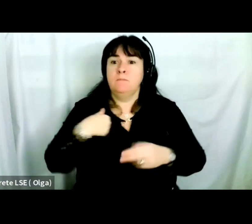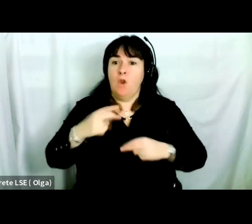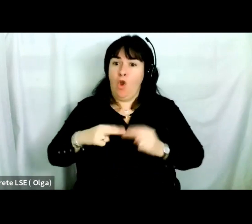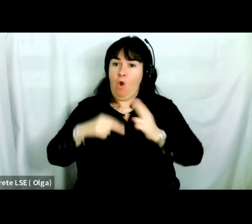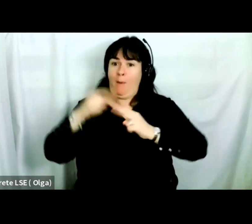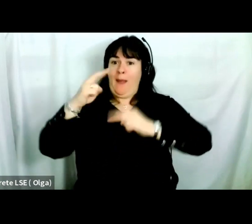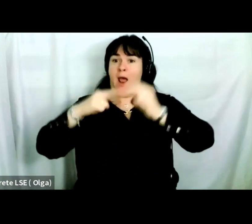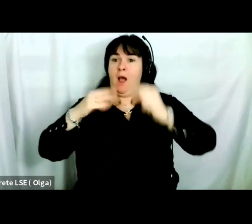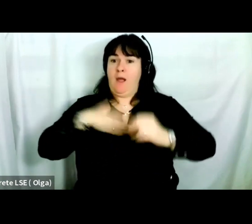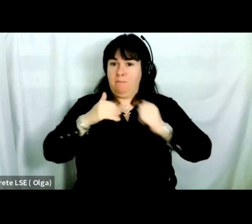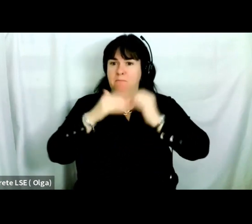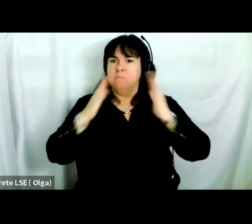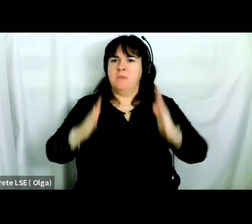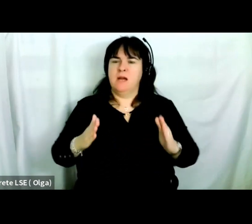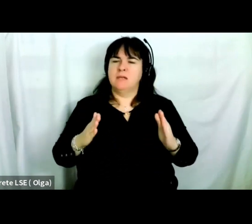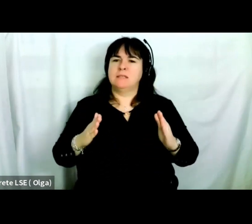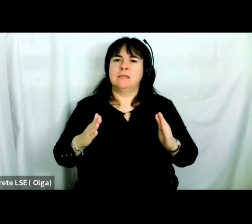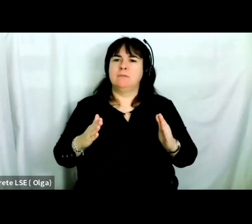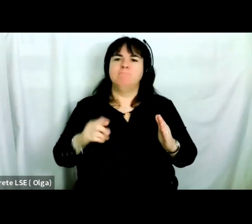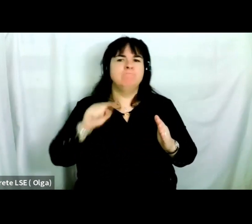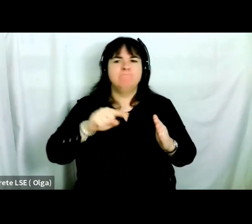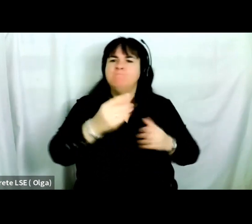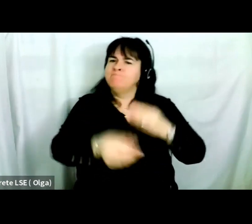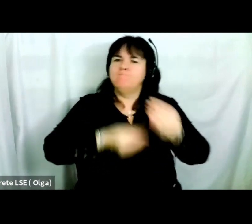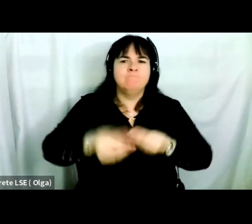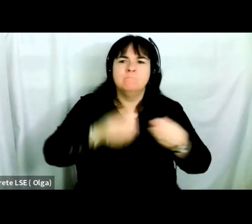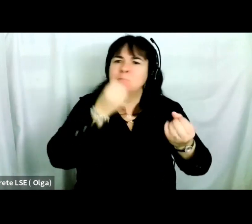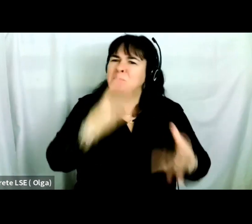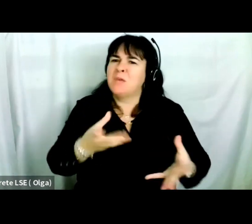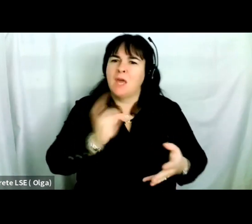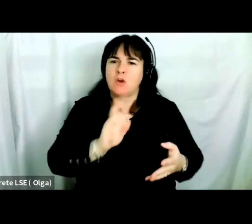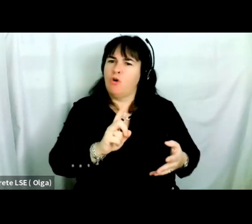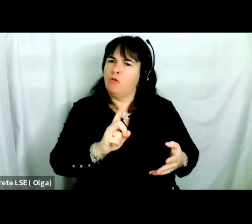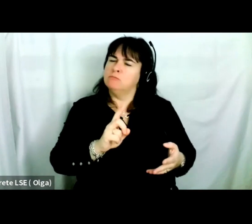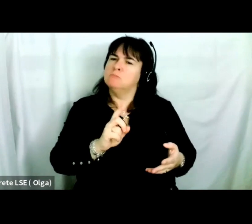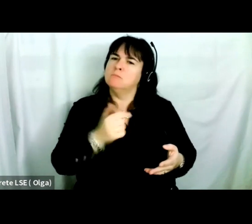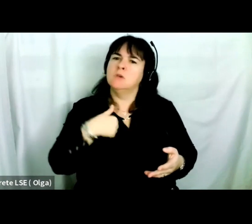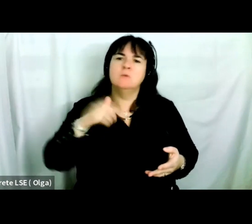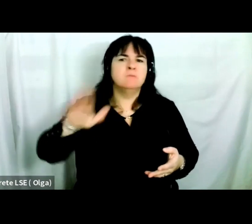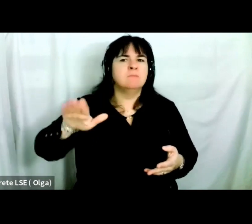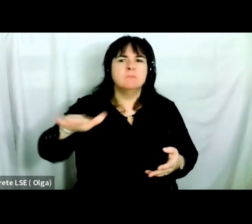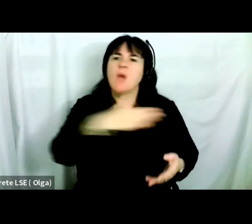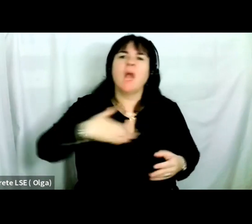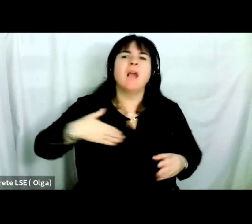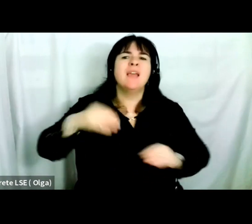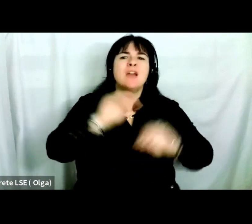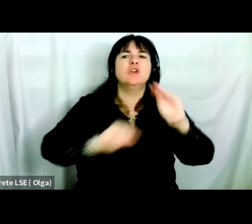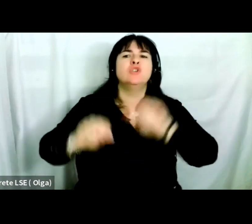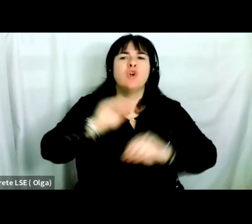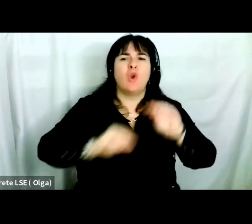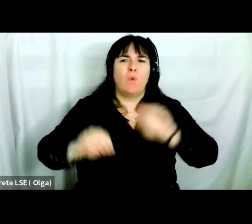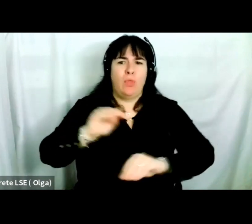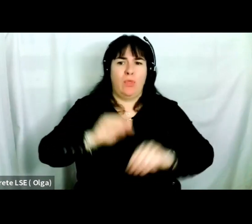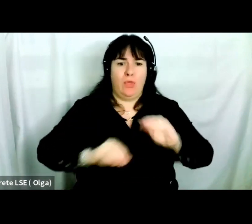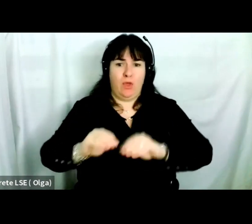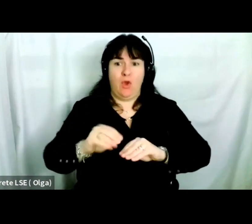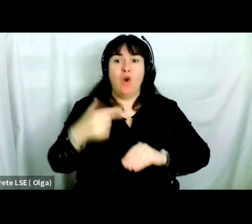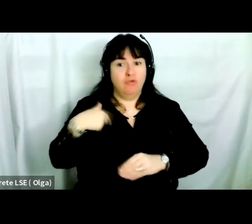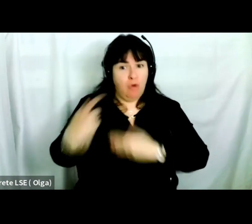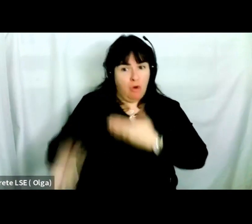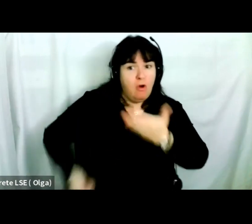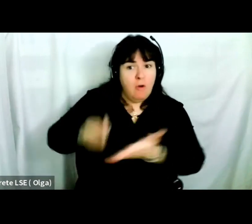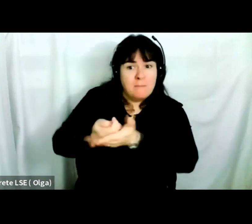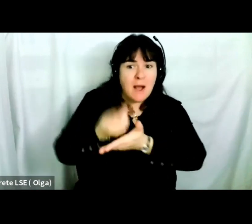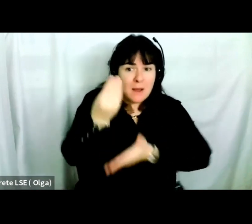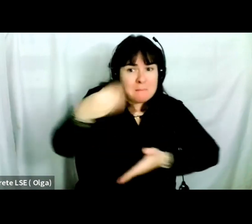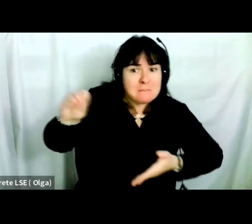en casa y no están haciéndolo bien, entonces quiero que se resuelva por arbitraje si tengo que pagar más dinero o